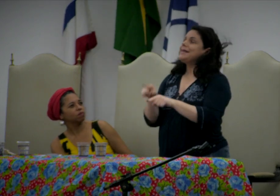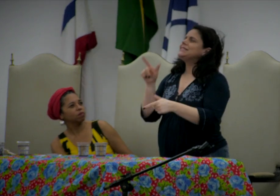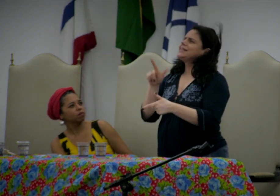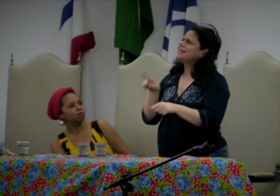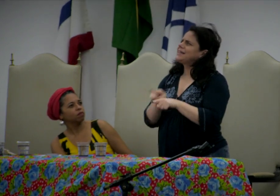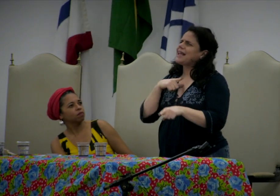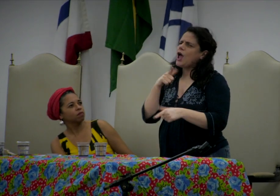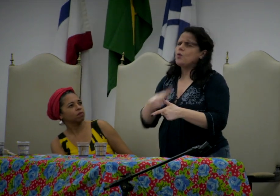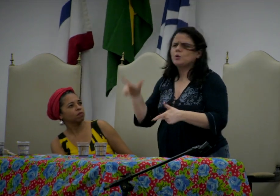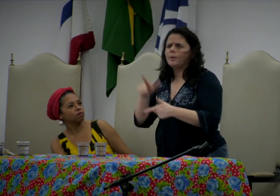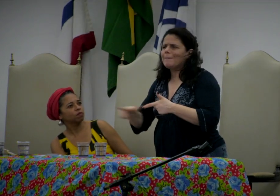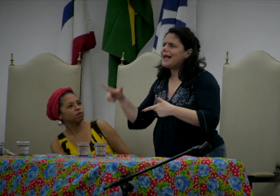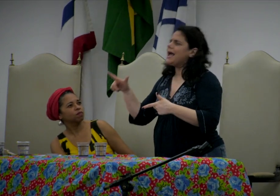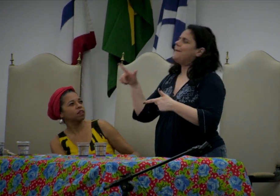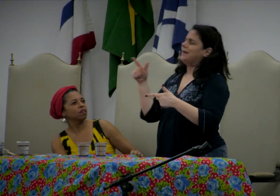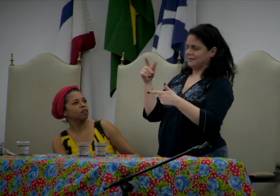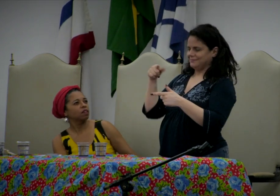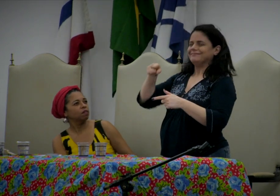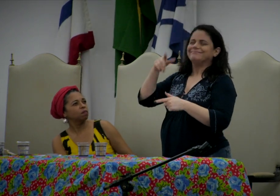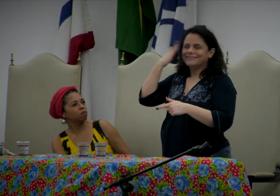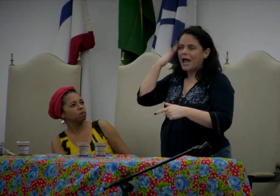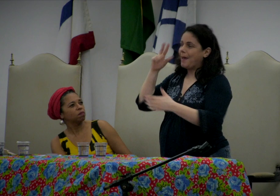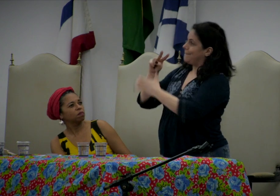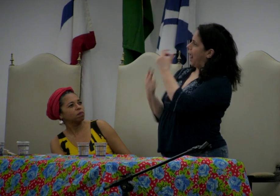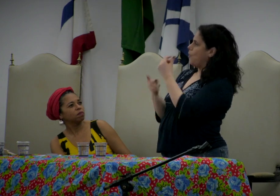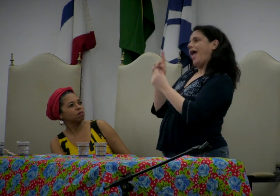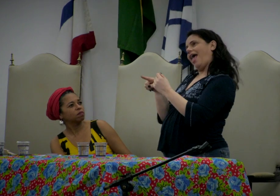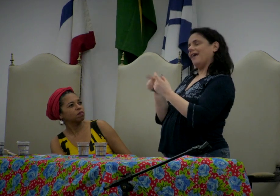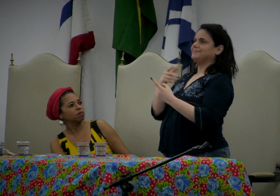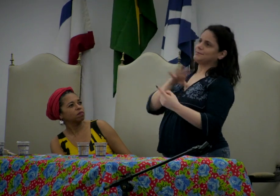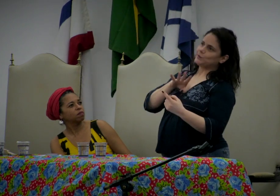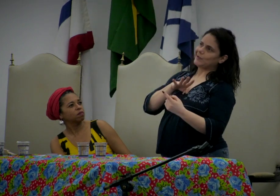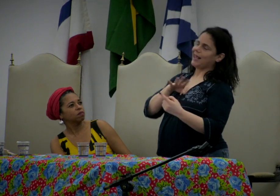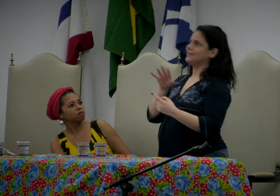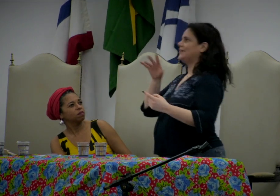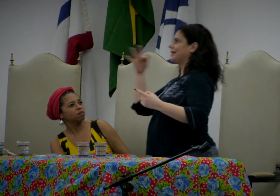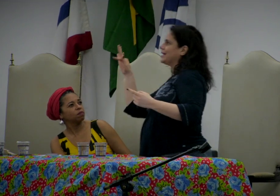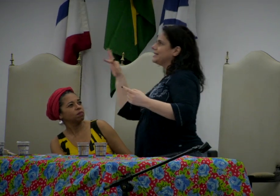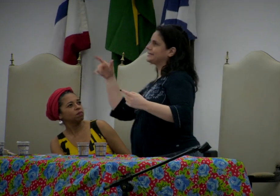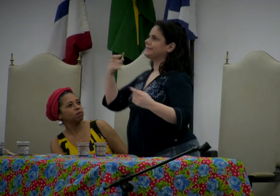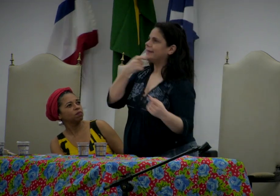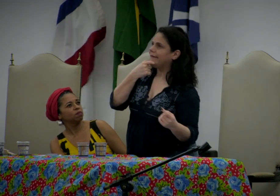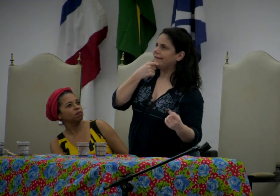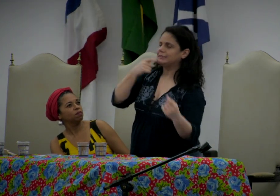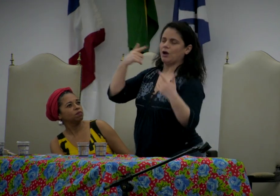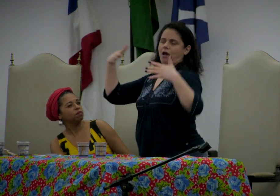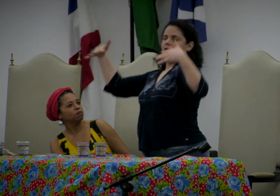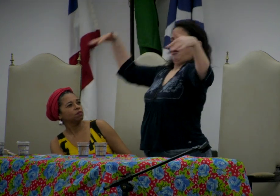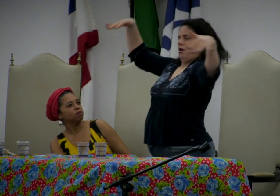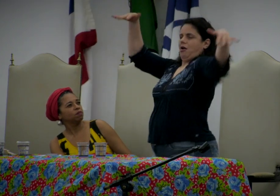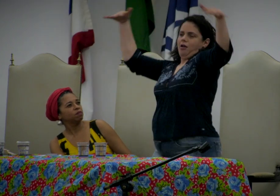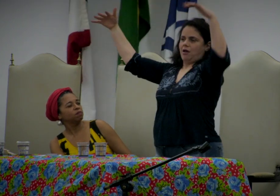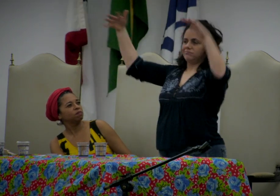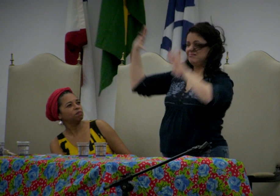acabam influenciando a família a ter um filho perfeito, que é chamado de perfeito. Um outro problema com relação ao bilinguismo, você